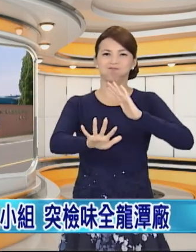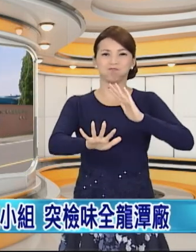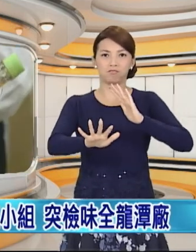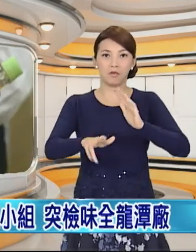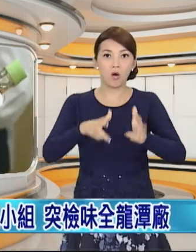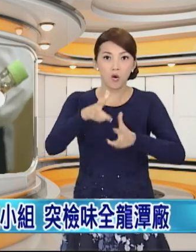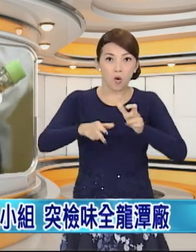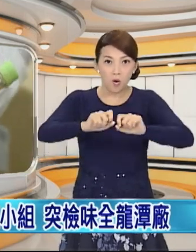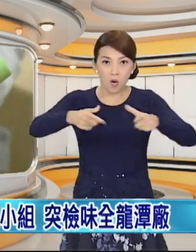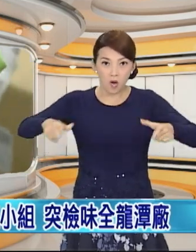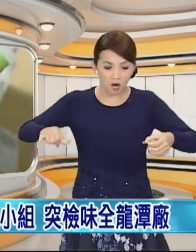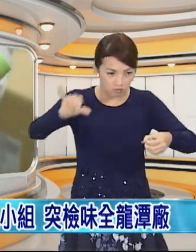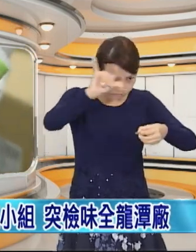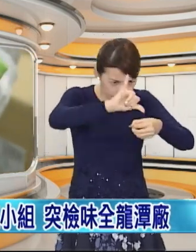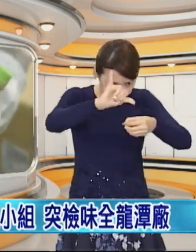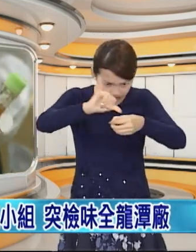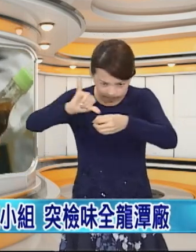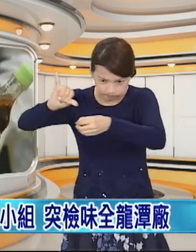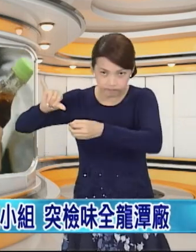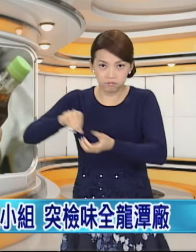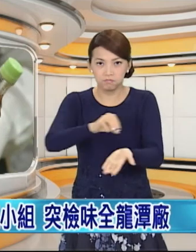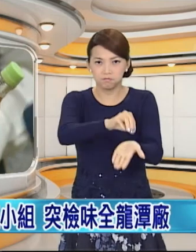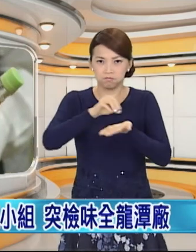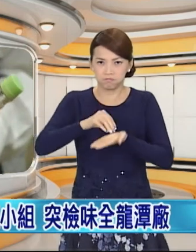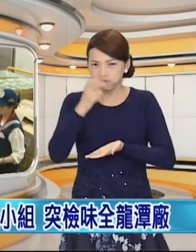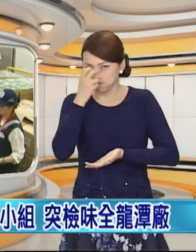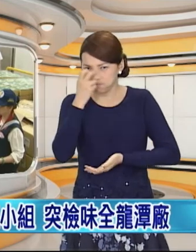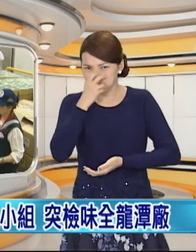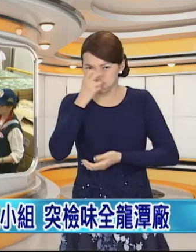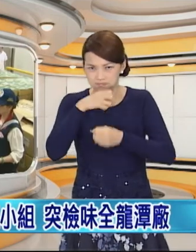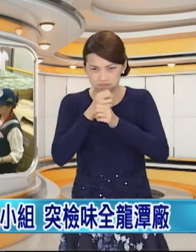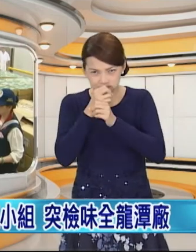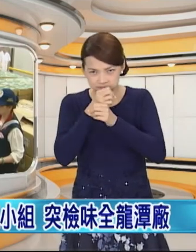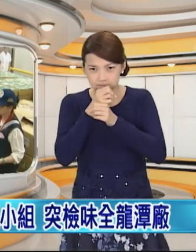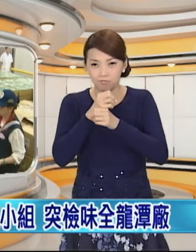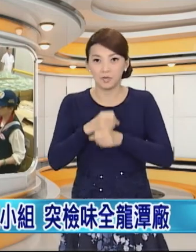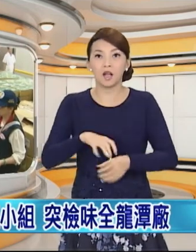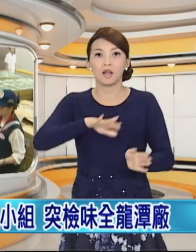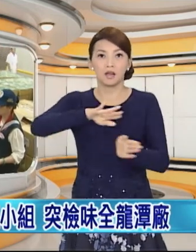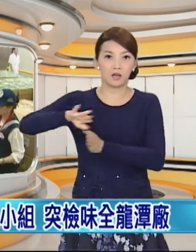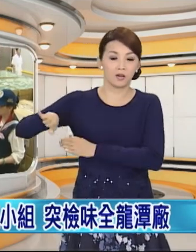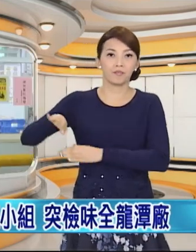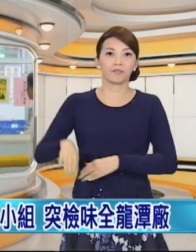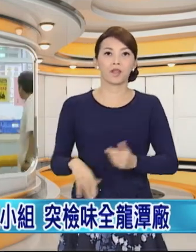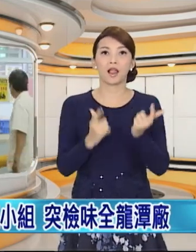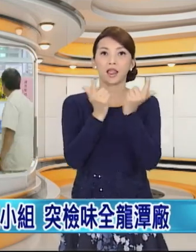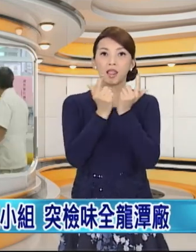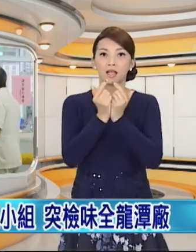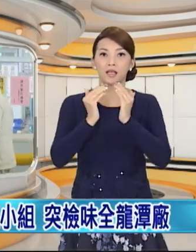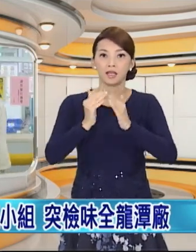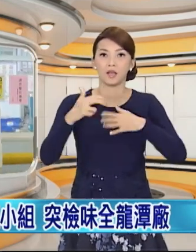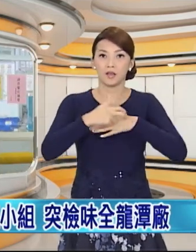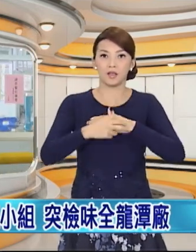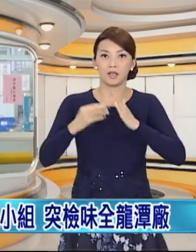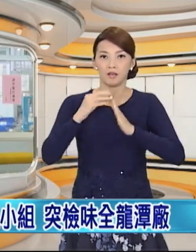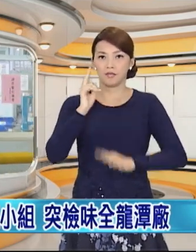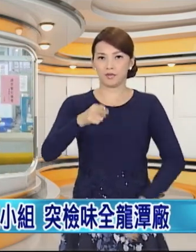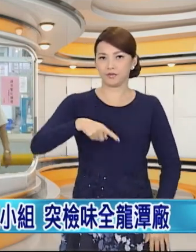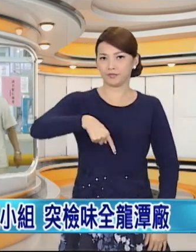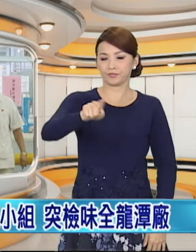验，而台北市卫生局则是派员到各大卖场去进行稽查。要了